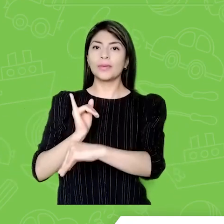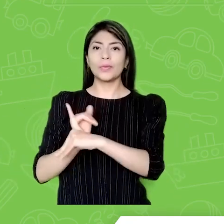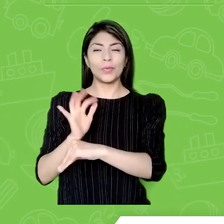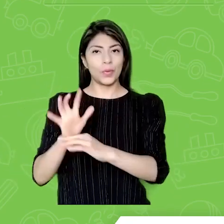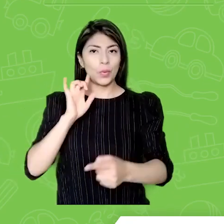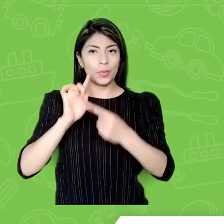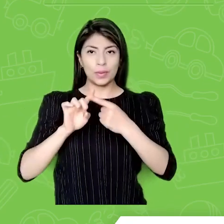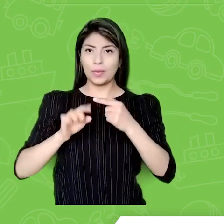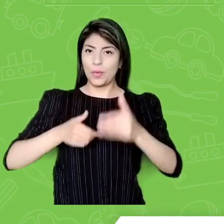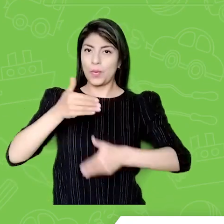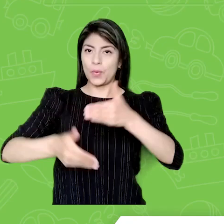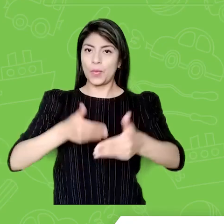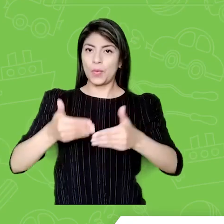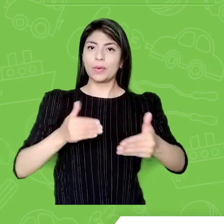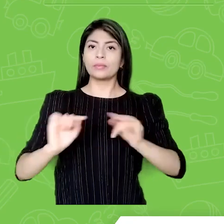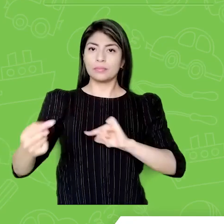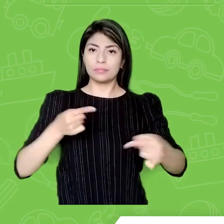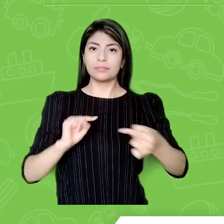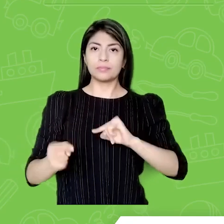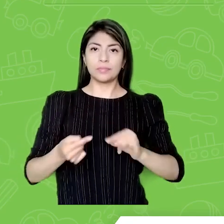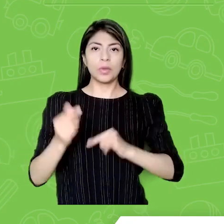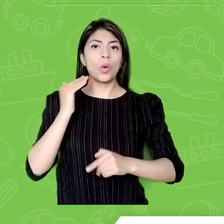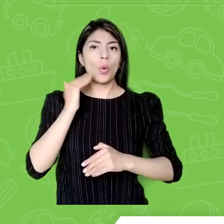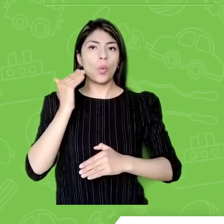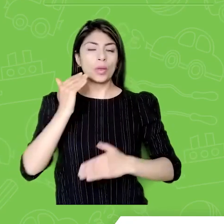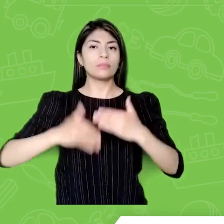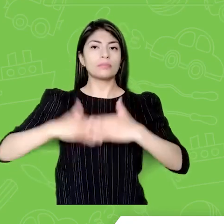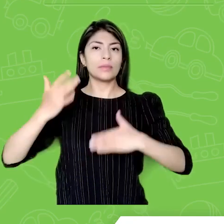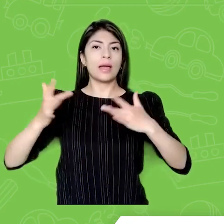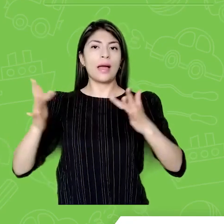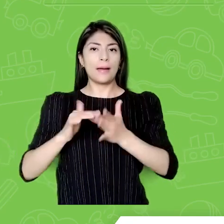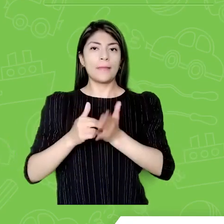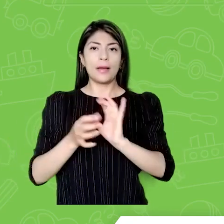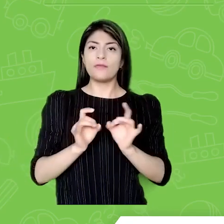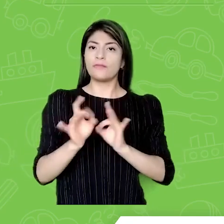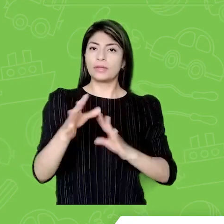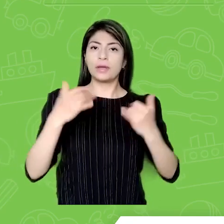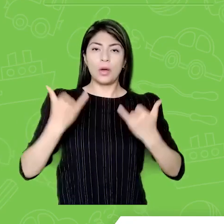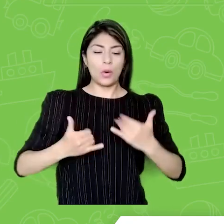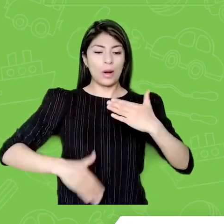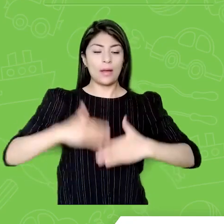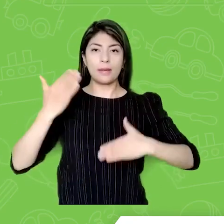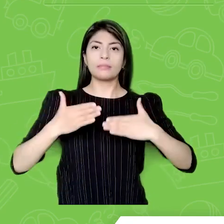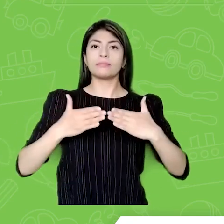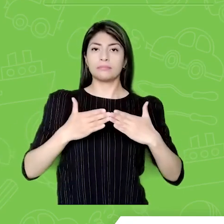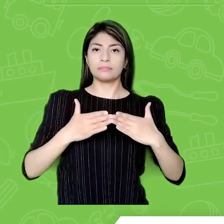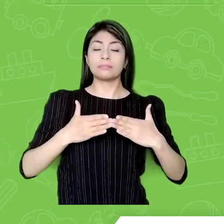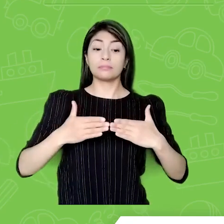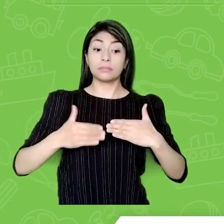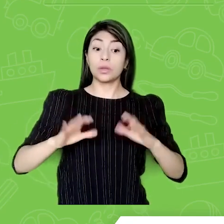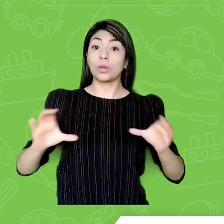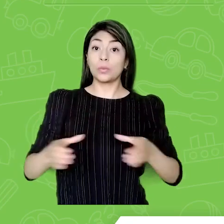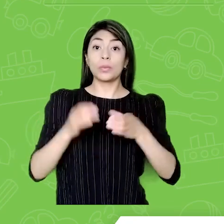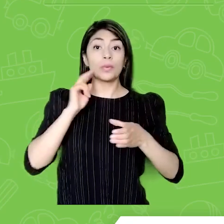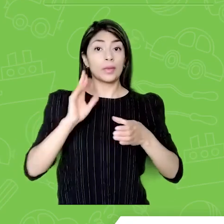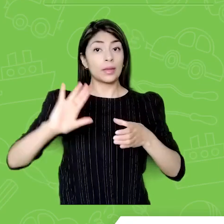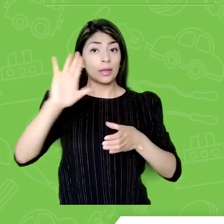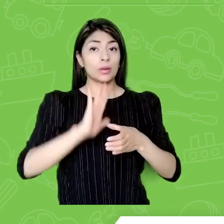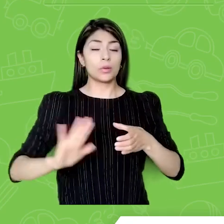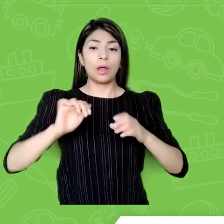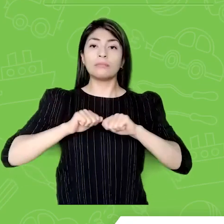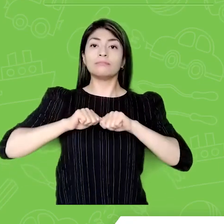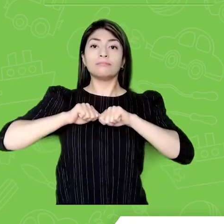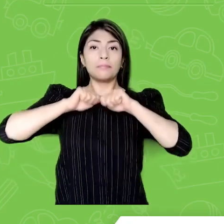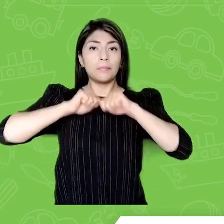de méritos, a partir de la fecha que establezca esta Comisión Nacional, y permanecerán publicados durante el desarrollo del